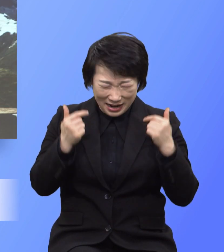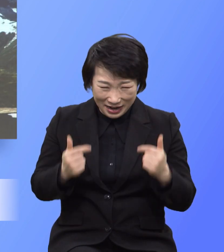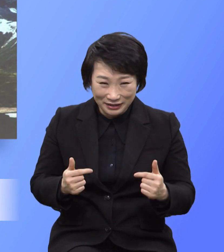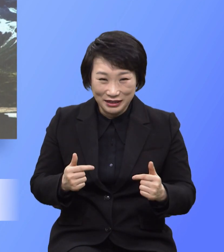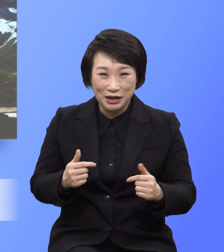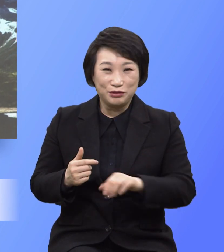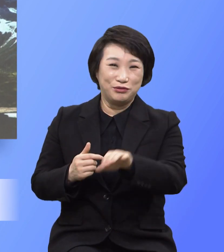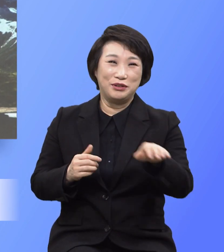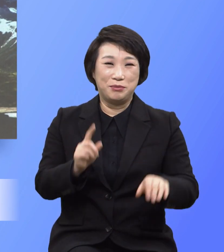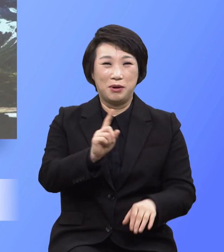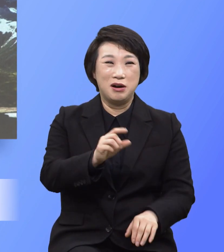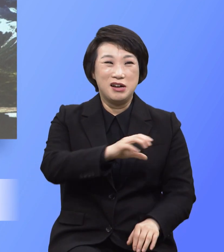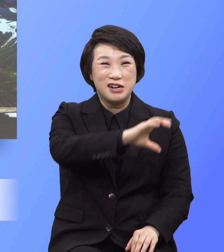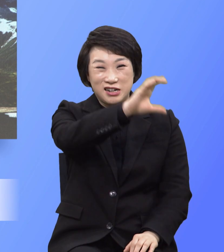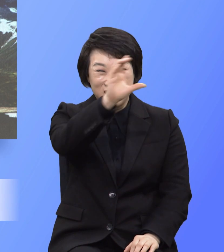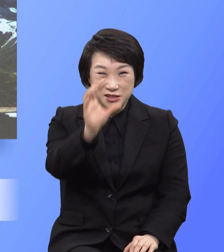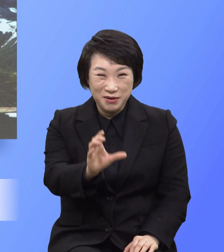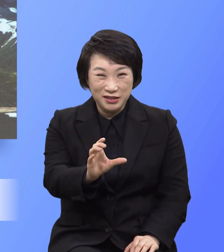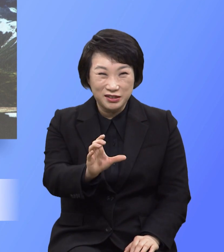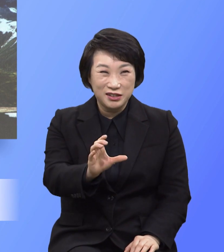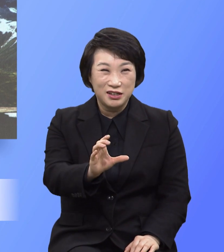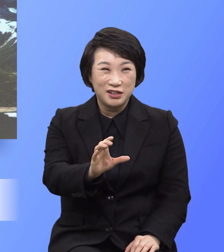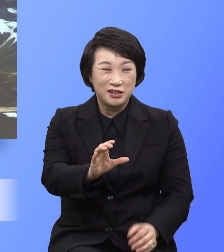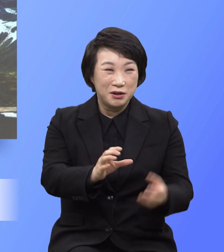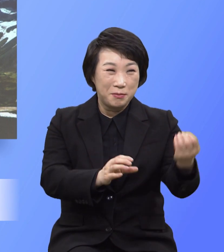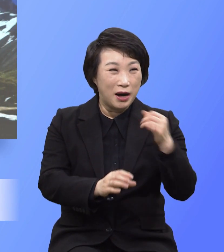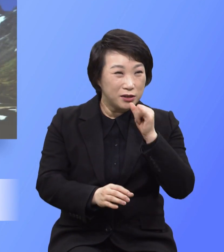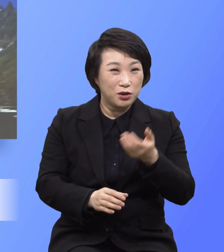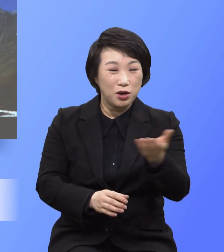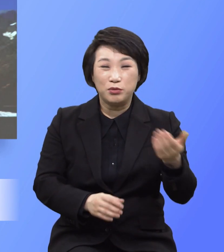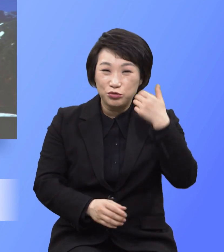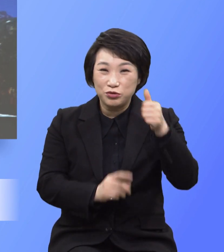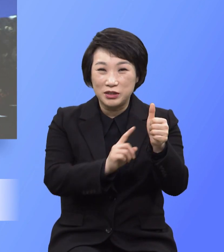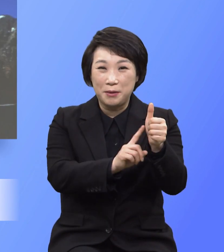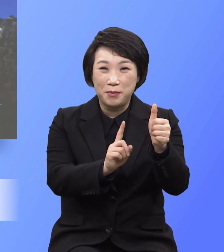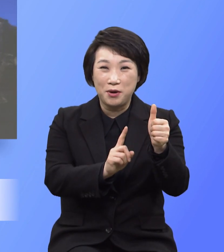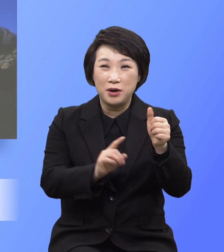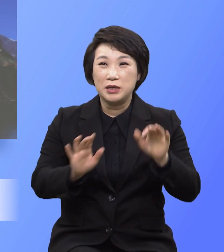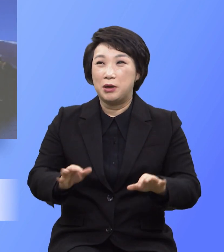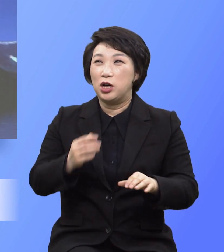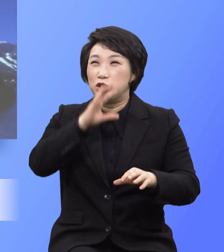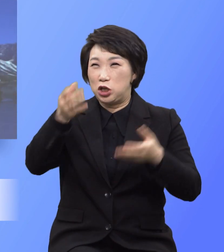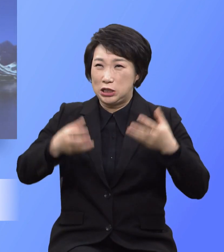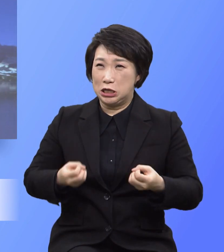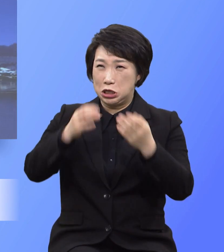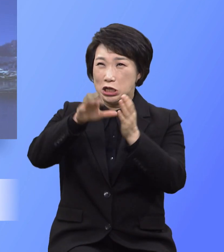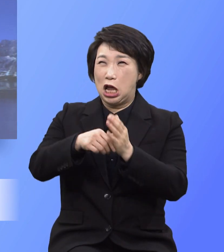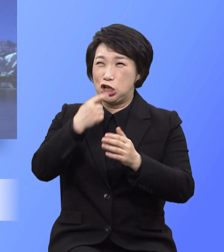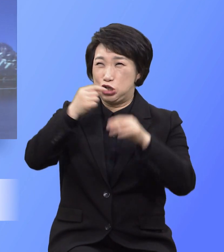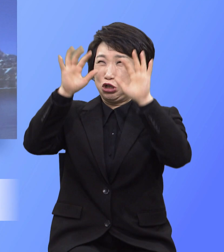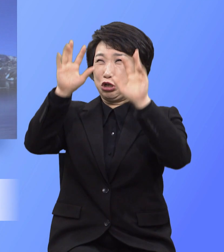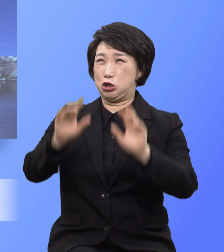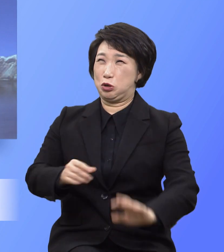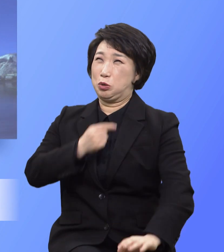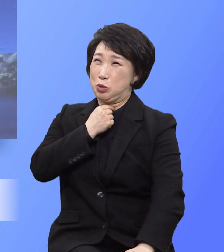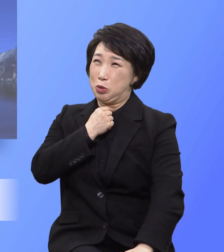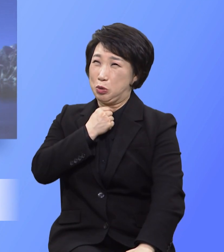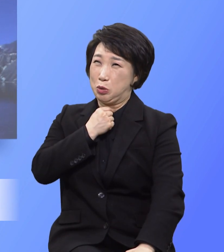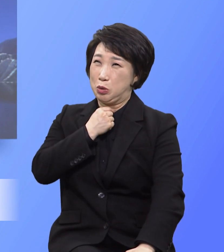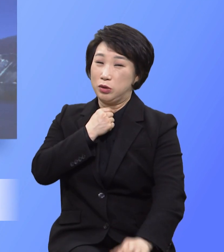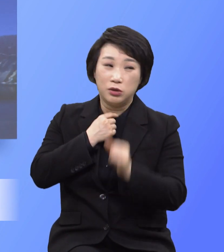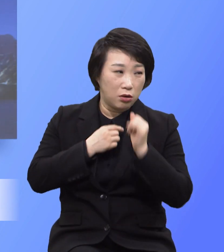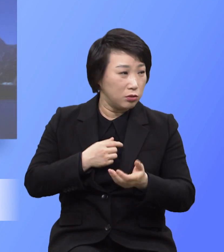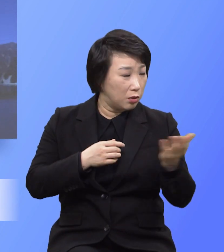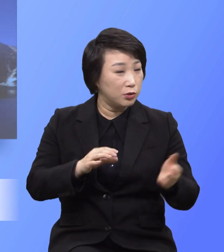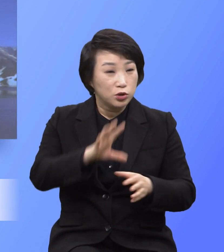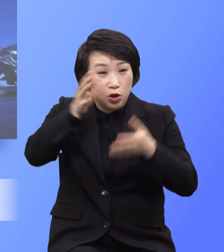그냥 크리스마스, 어떤 사람들은 이번 성탄절에 눈이 와야 되는데 성탄절은